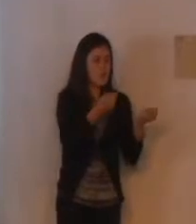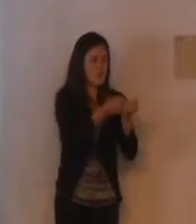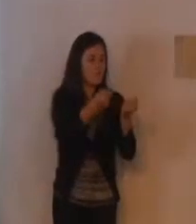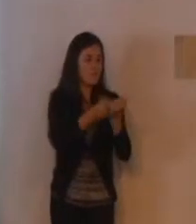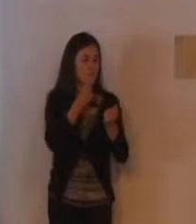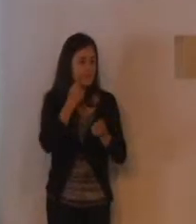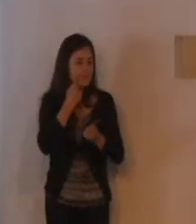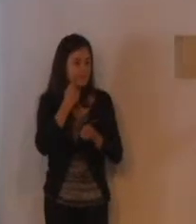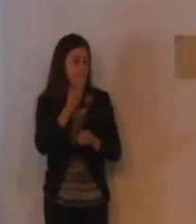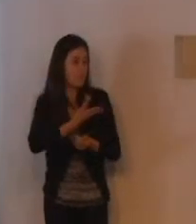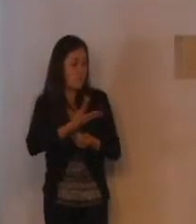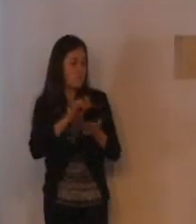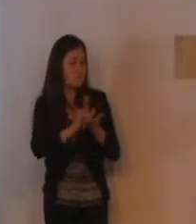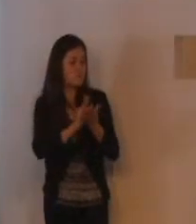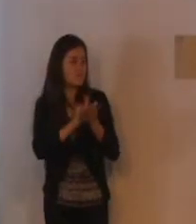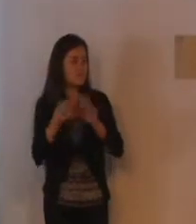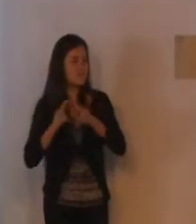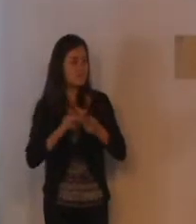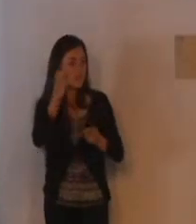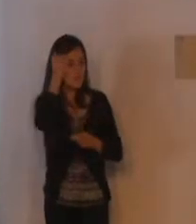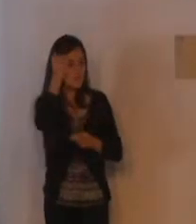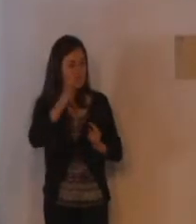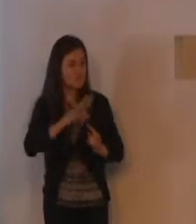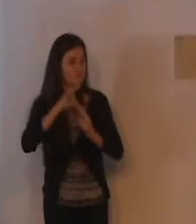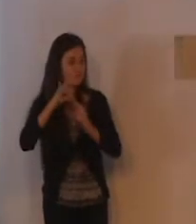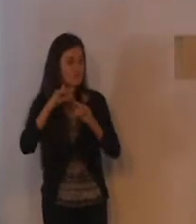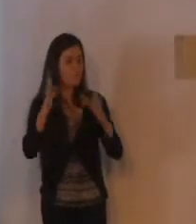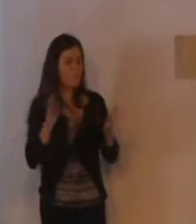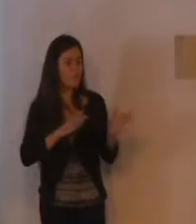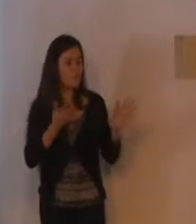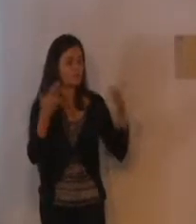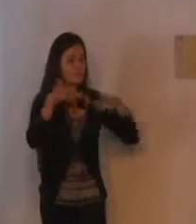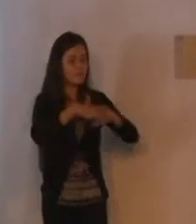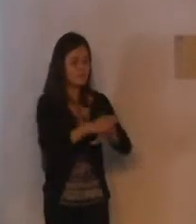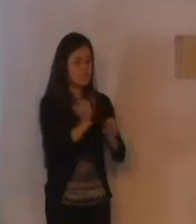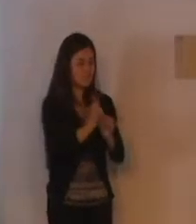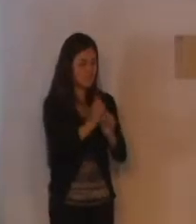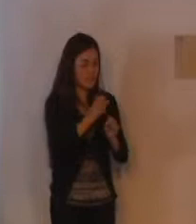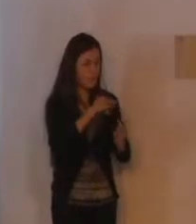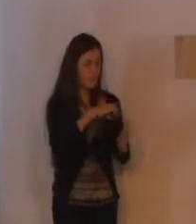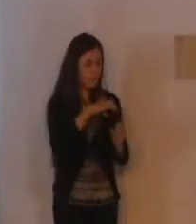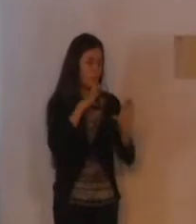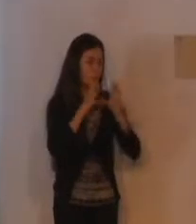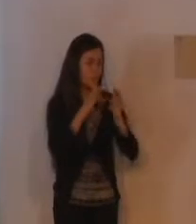visión integradora, transformadora de este campo disciplinar?